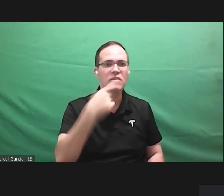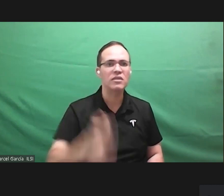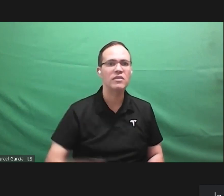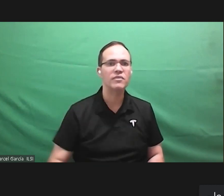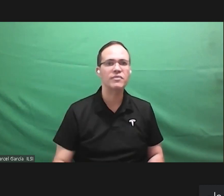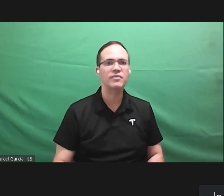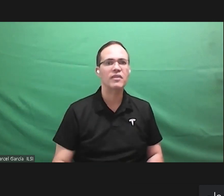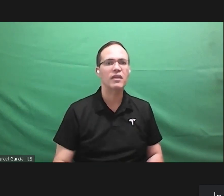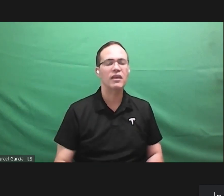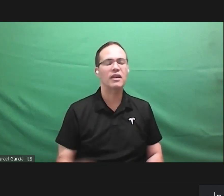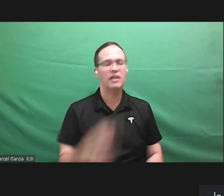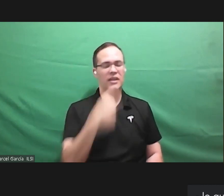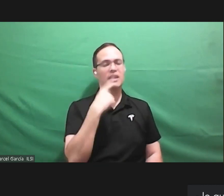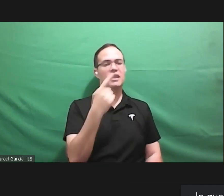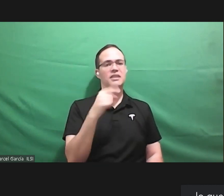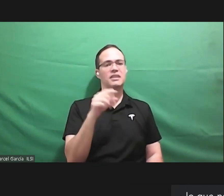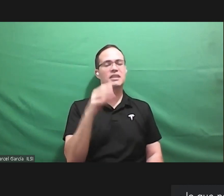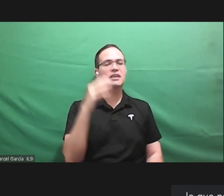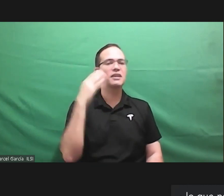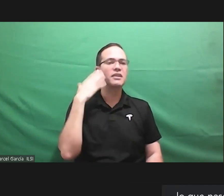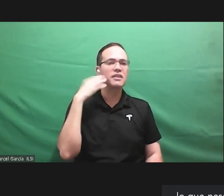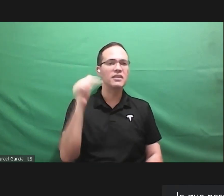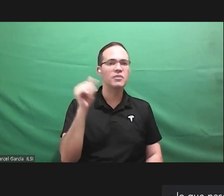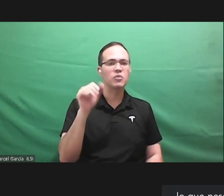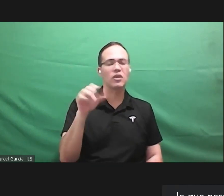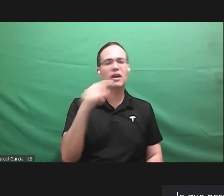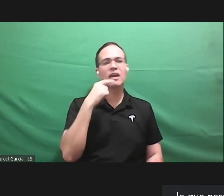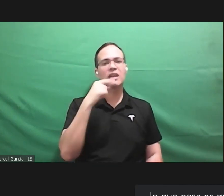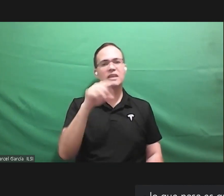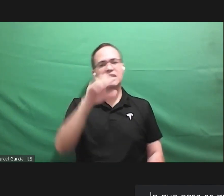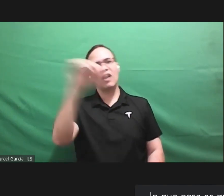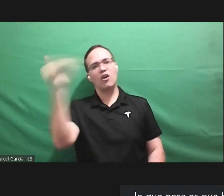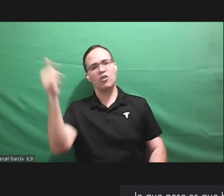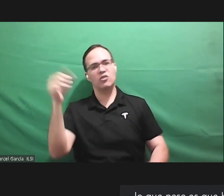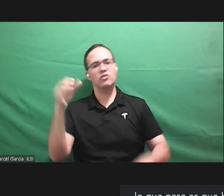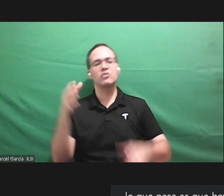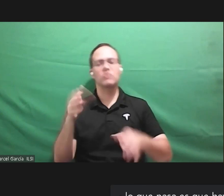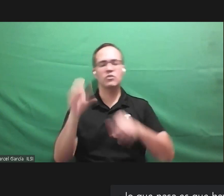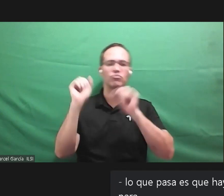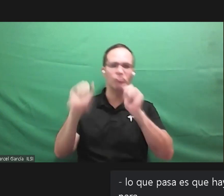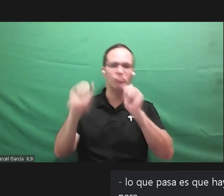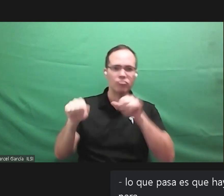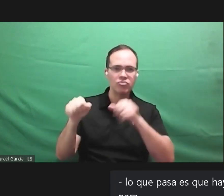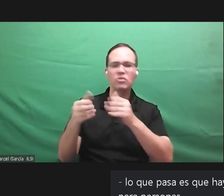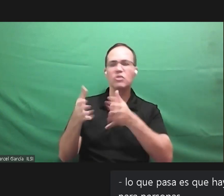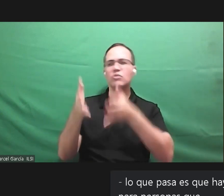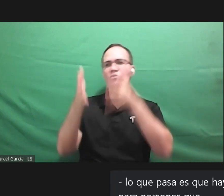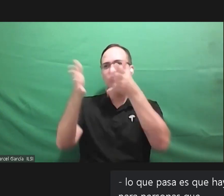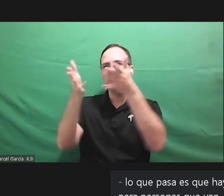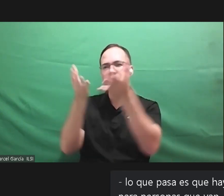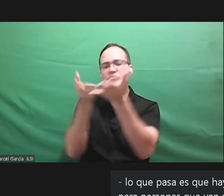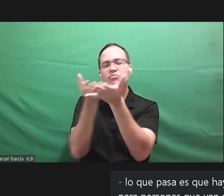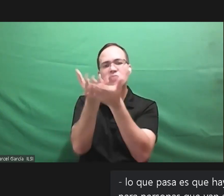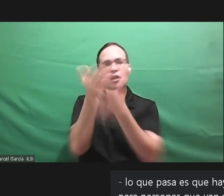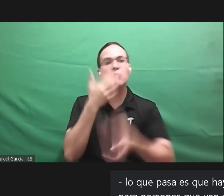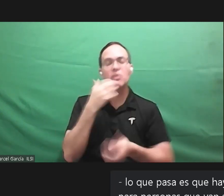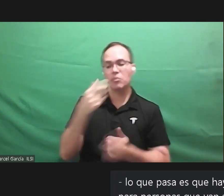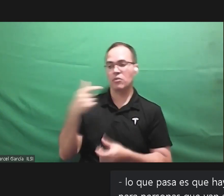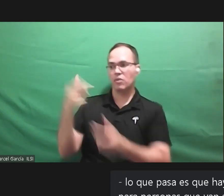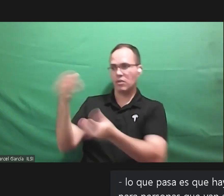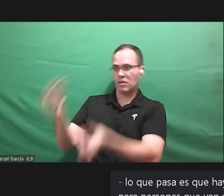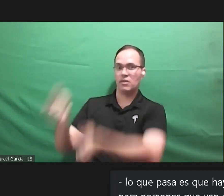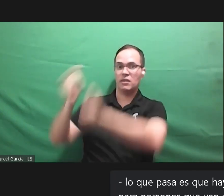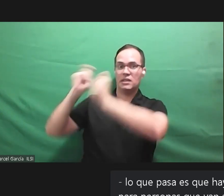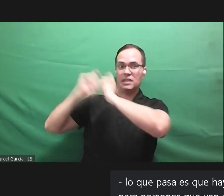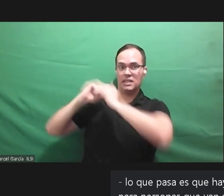lo que pasa es que aparte hay unas recomendaciones, hay como unos tips para las personas incluso que van a hacer las encuestas. Sí. Cómo tienen que